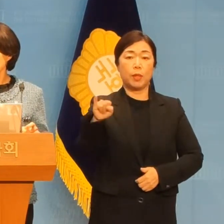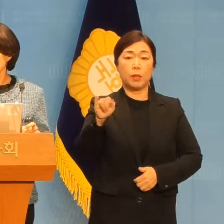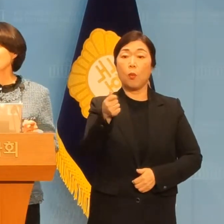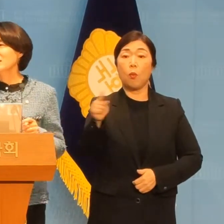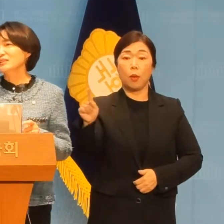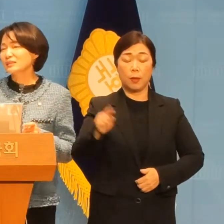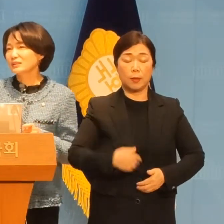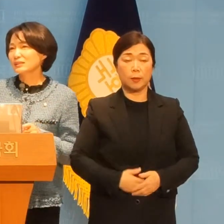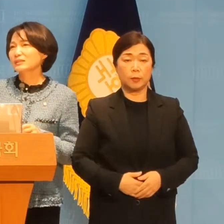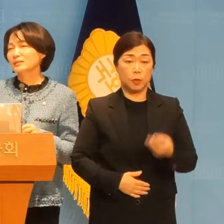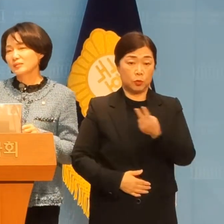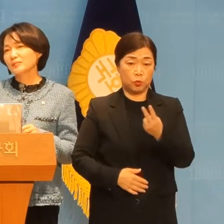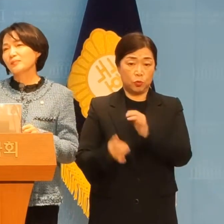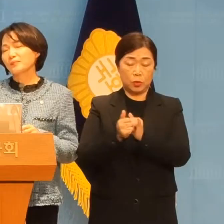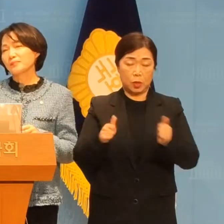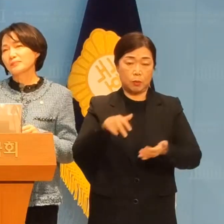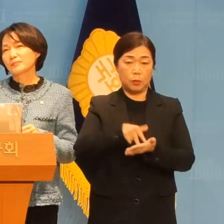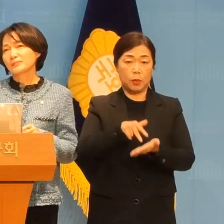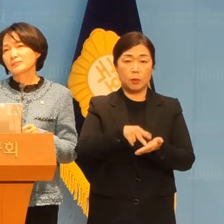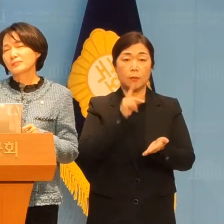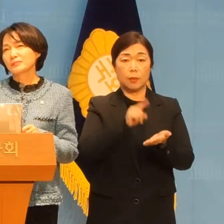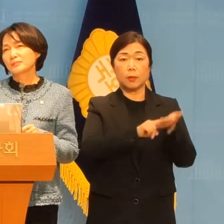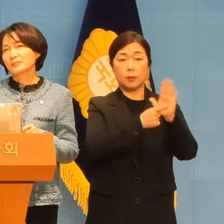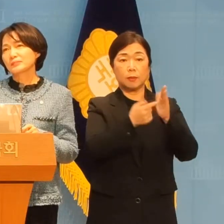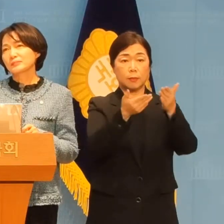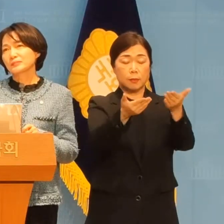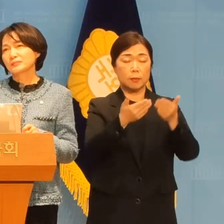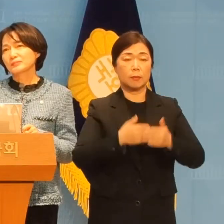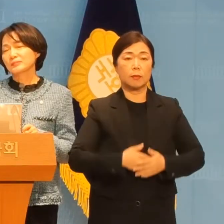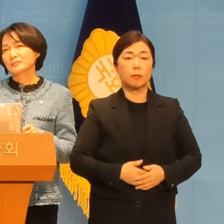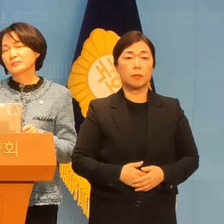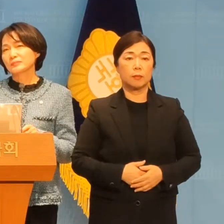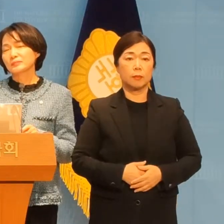네, 두 사람의 명의로 기자회견을 갖게 됐습니다.